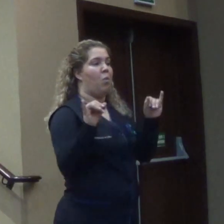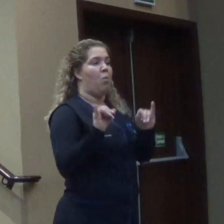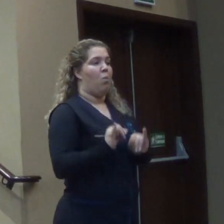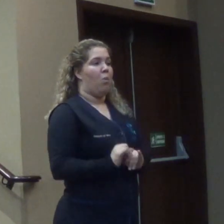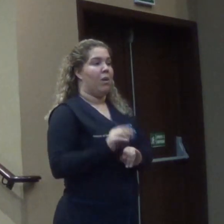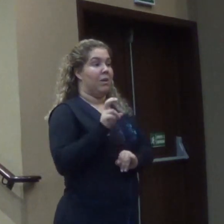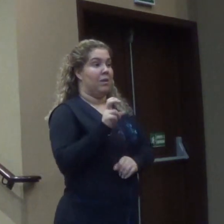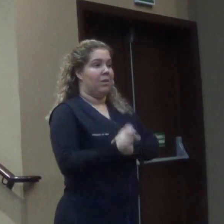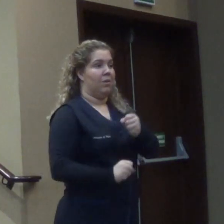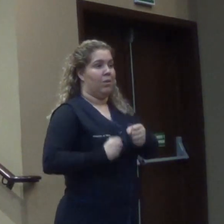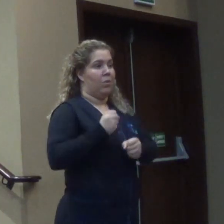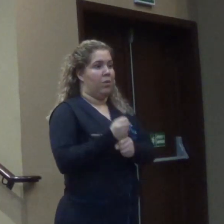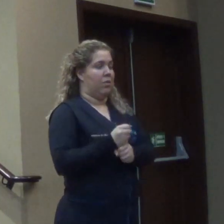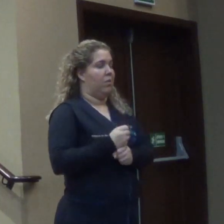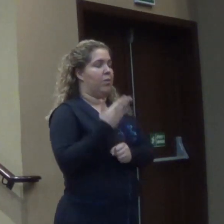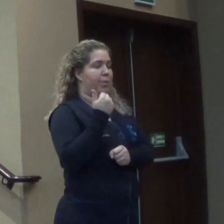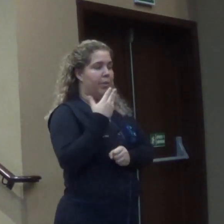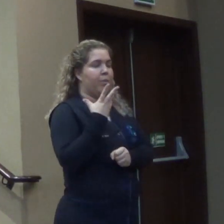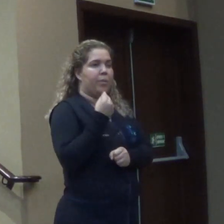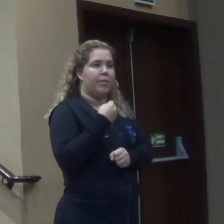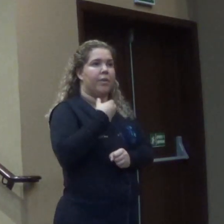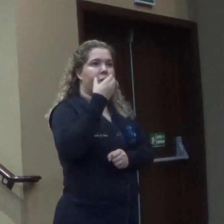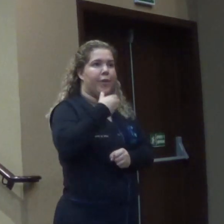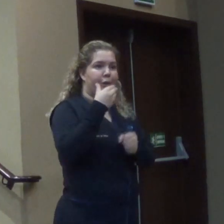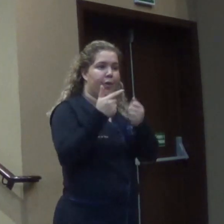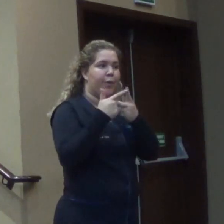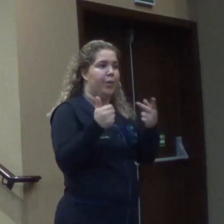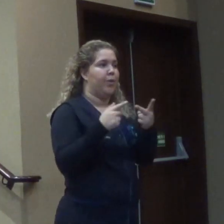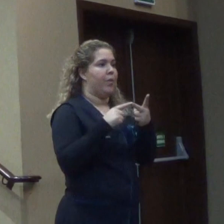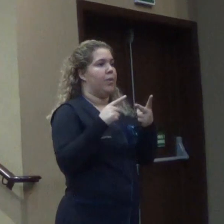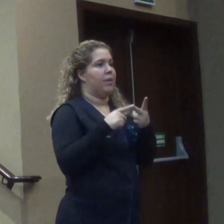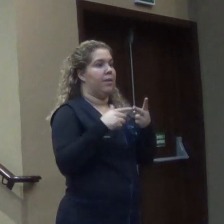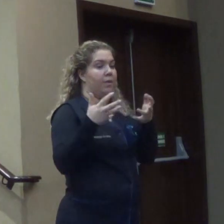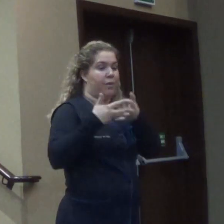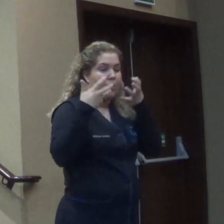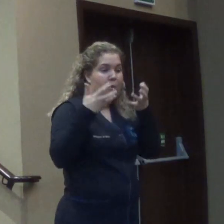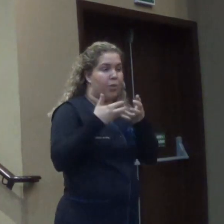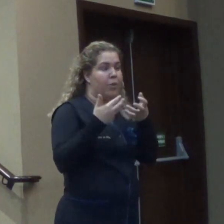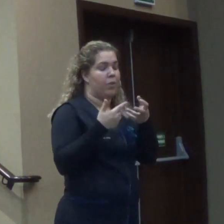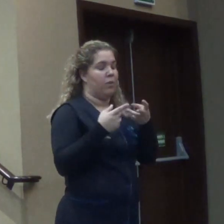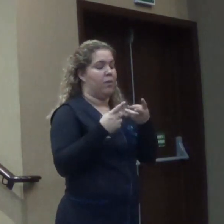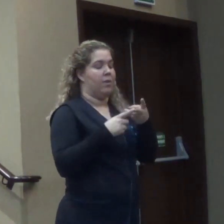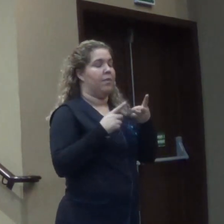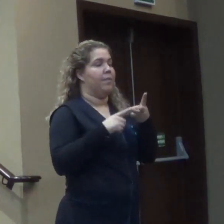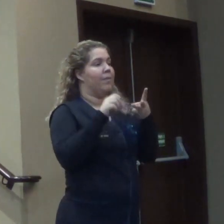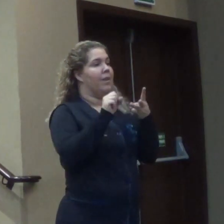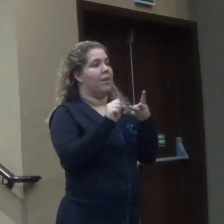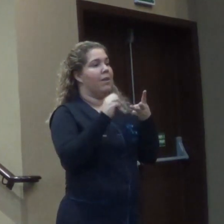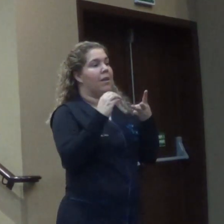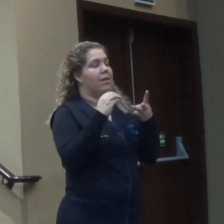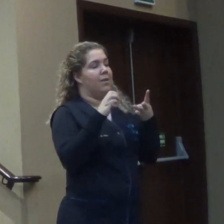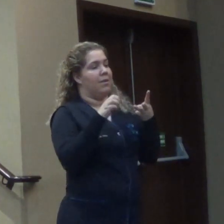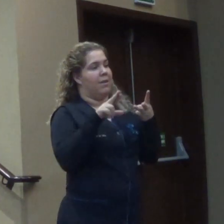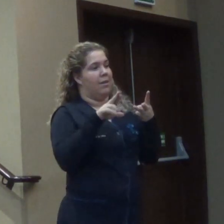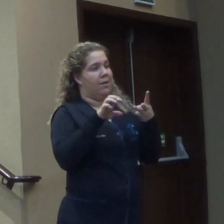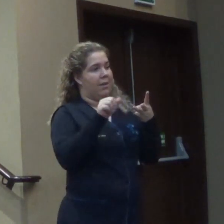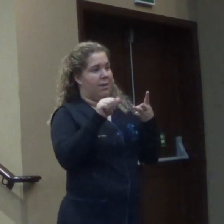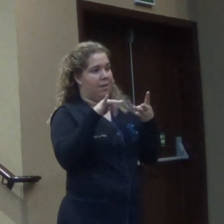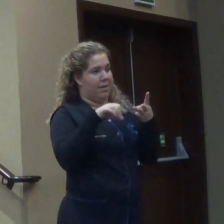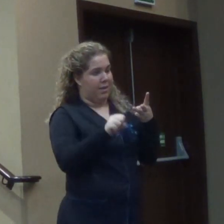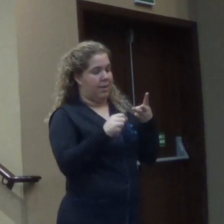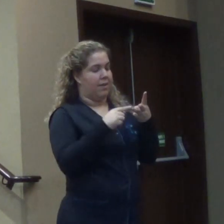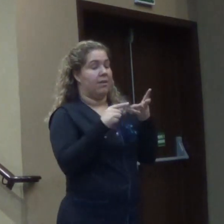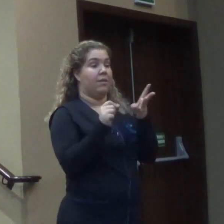comendo muitas frutas, muitas verduras, cereais integrais, fazendo exercício físico moderado